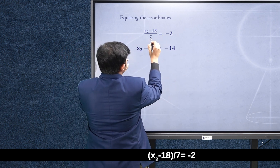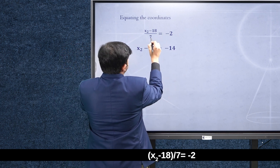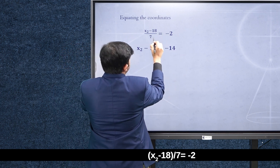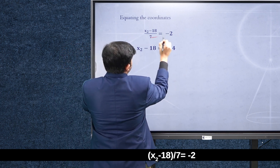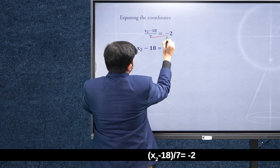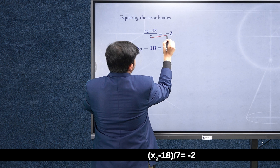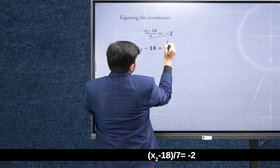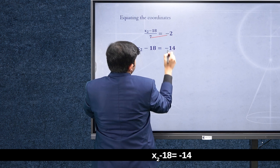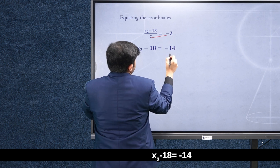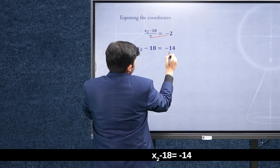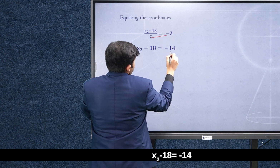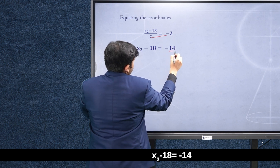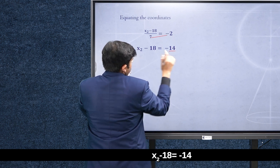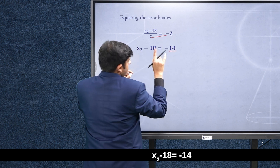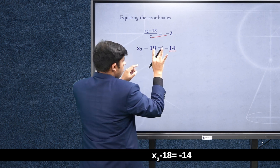=-2 x2-18